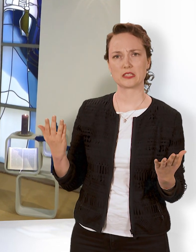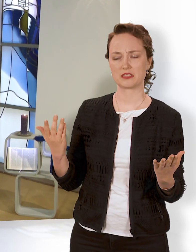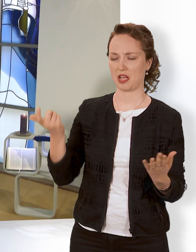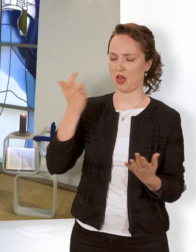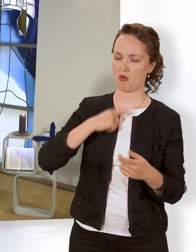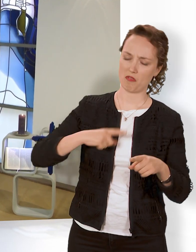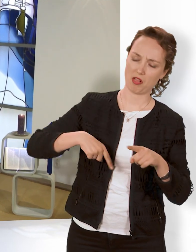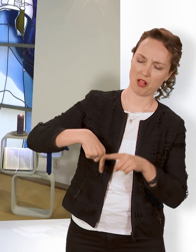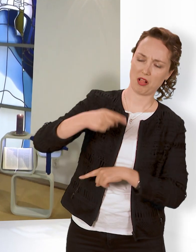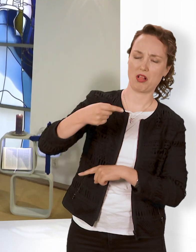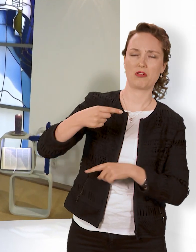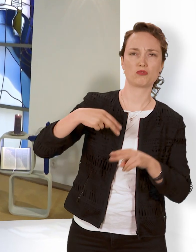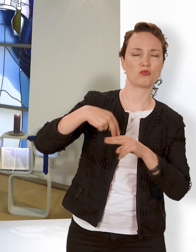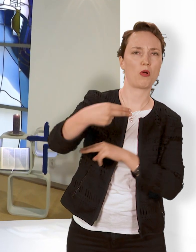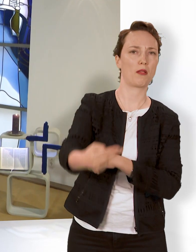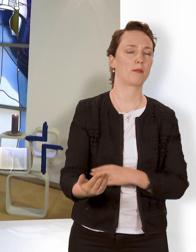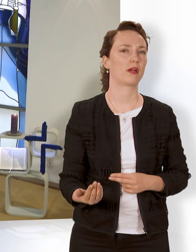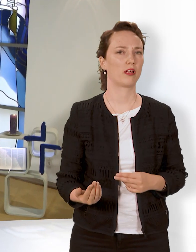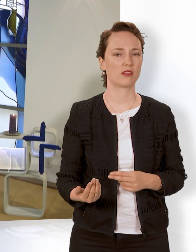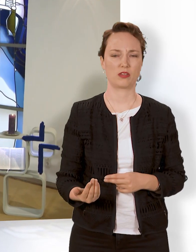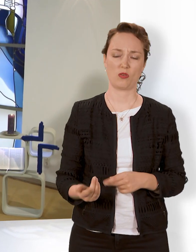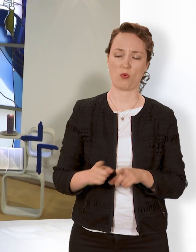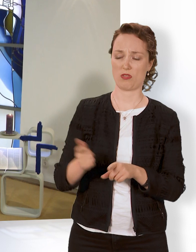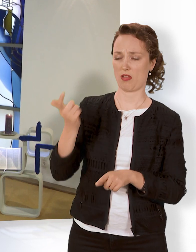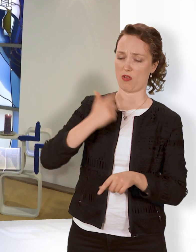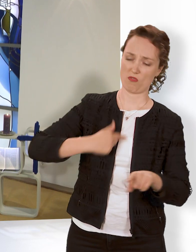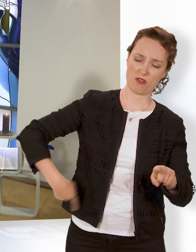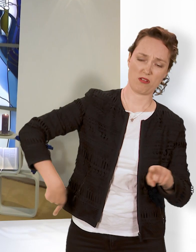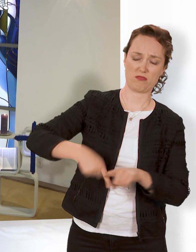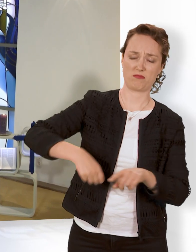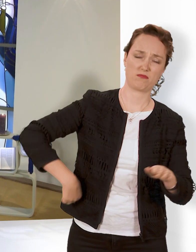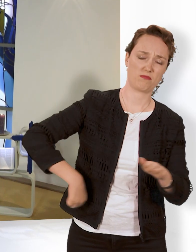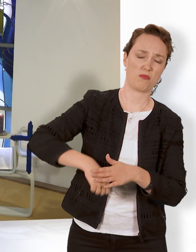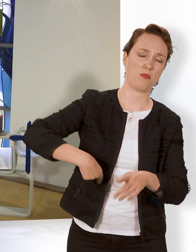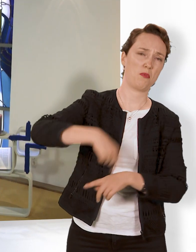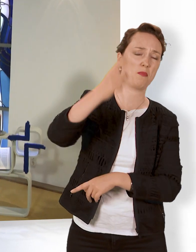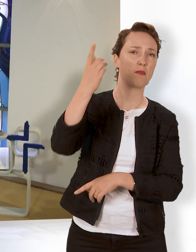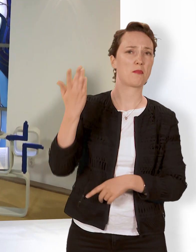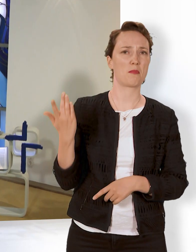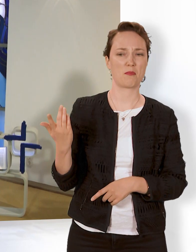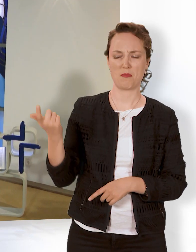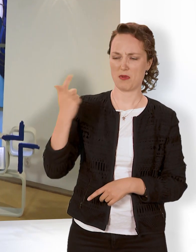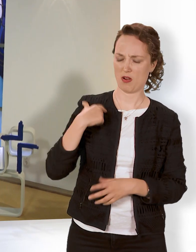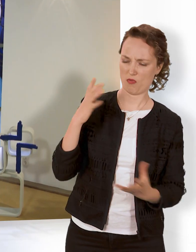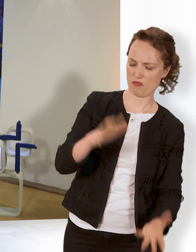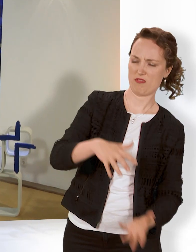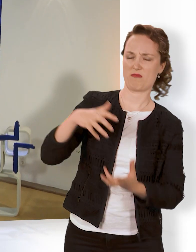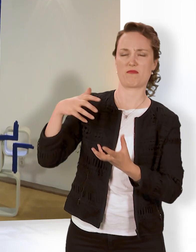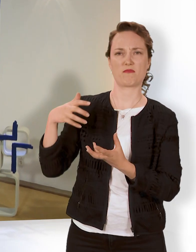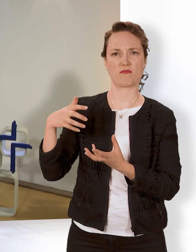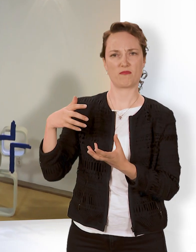über mich hinweg. Man gibt mir einen Tritt, man greift nach mir, hält mich